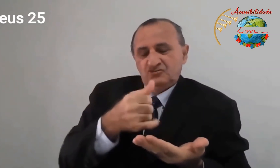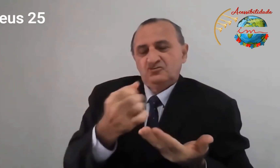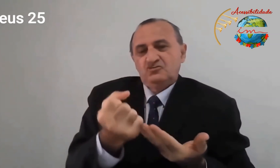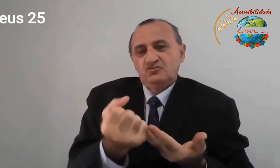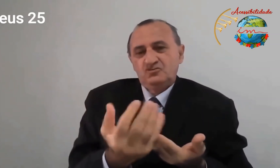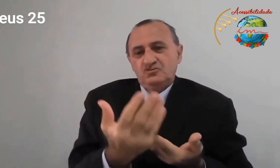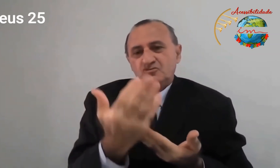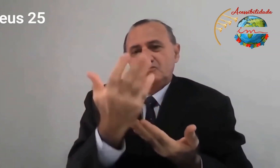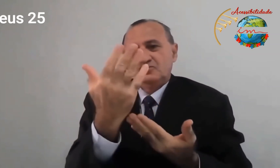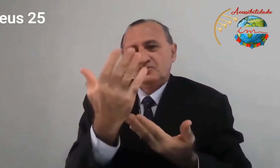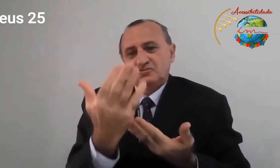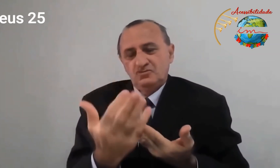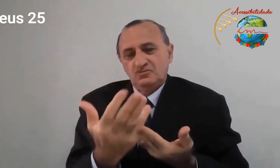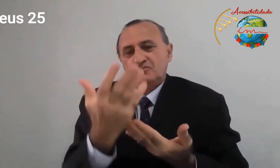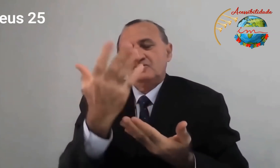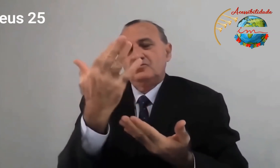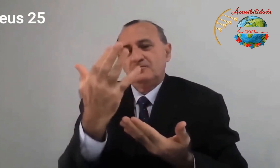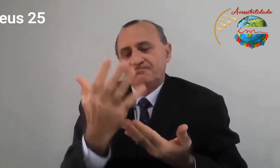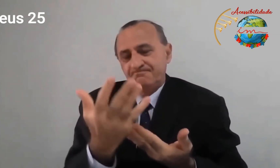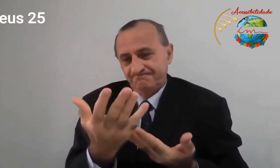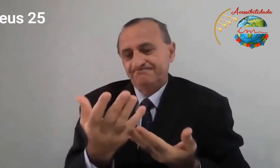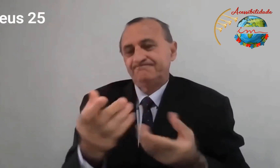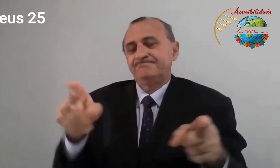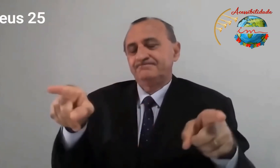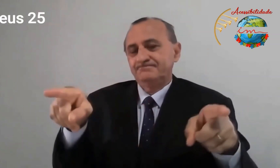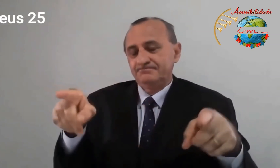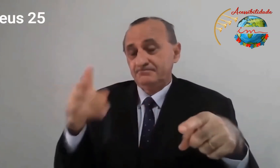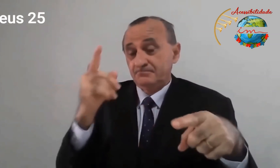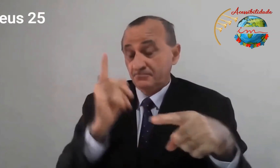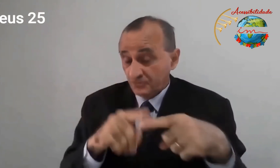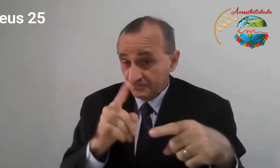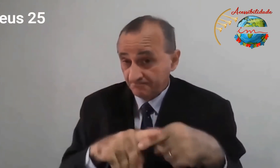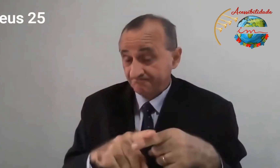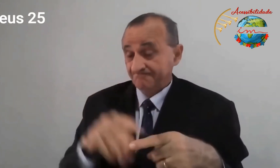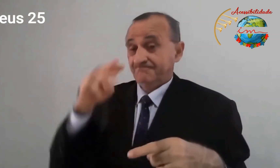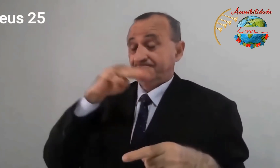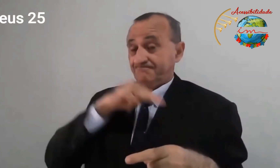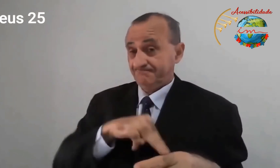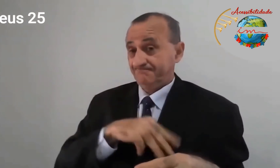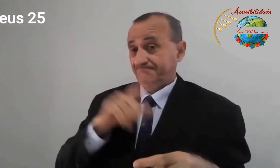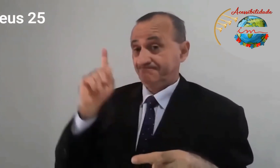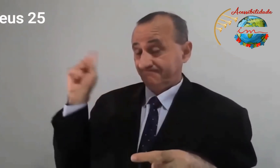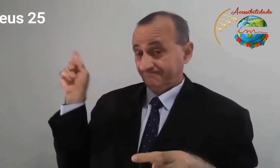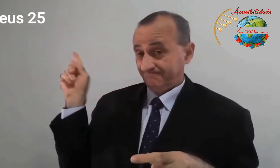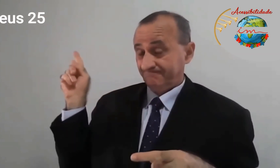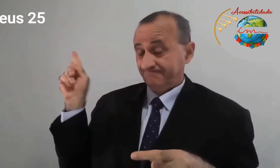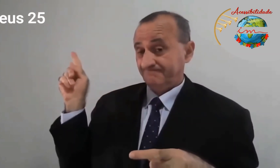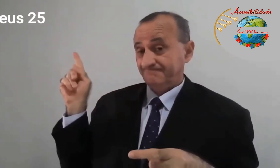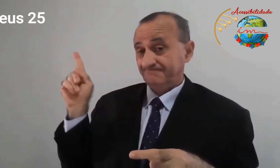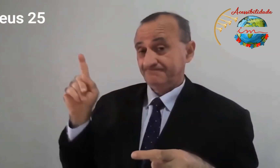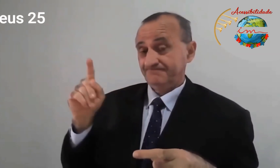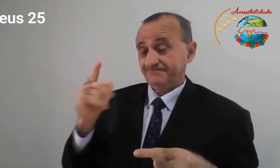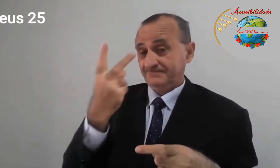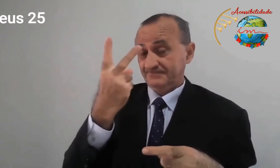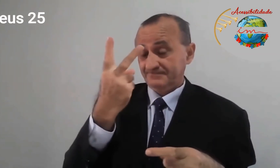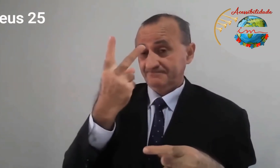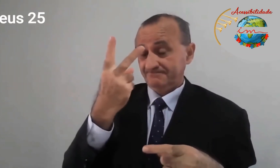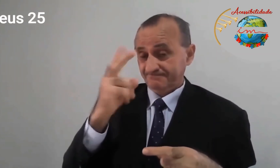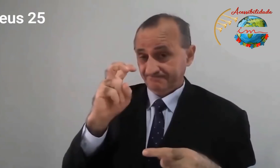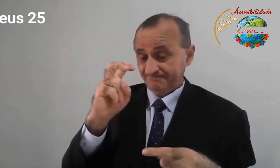Espírito Santo de Deus. Por quê? Veja aqui, no livro de Mateus, no